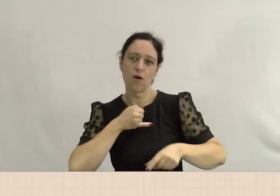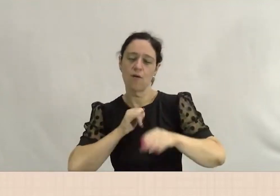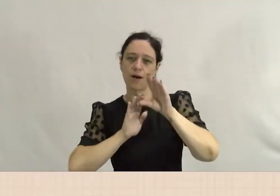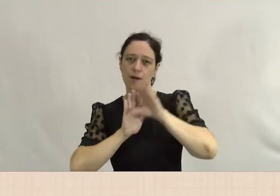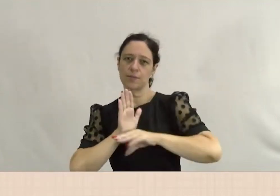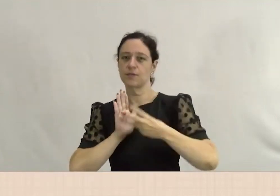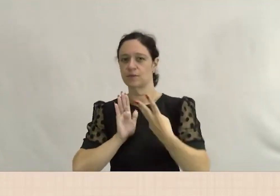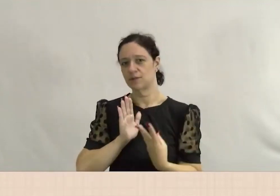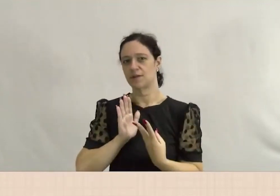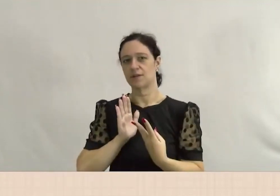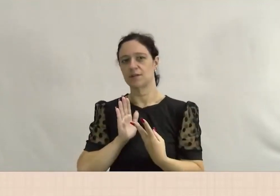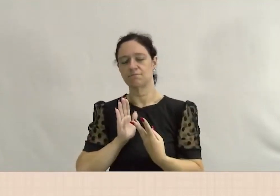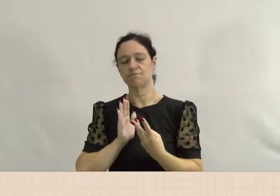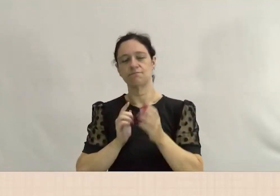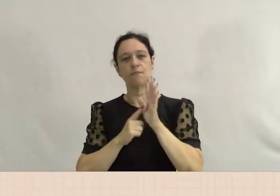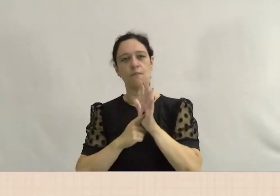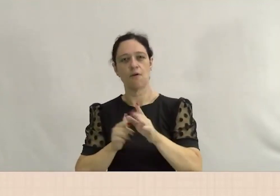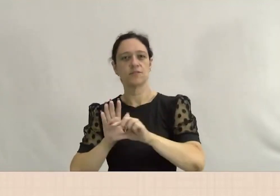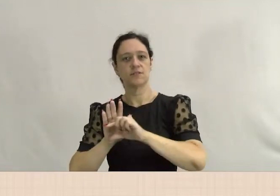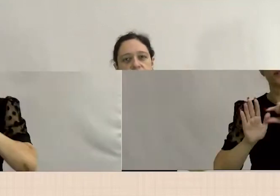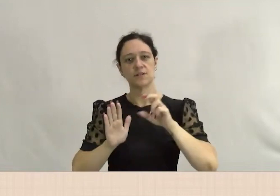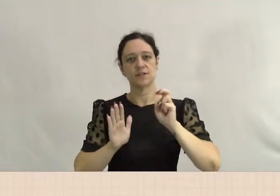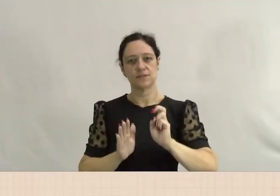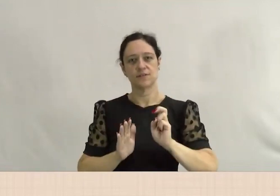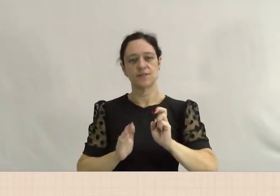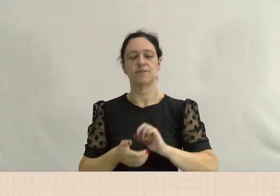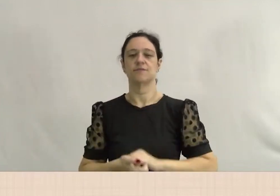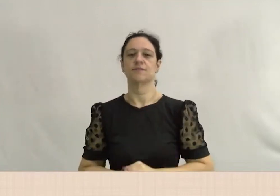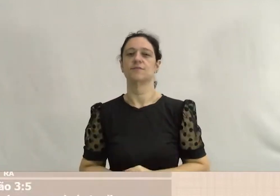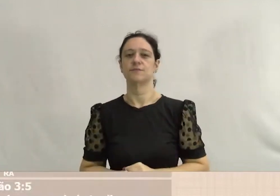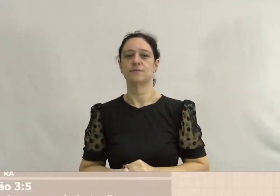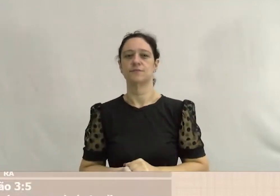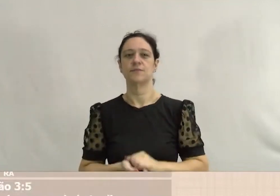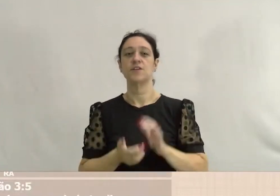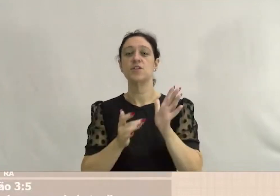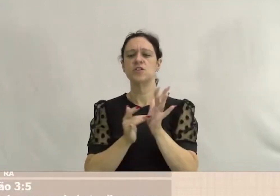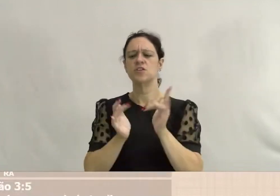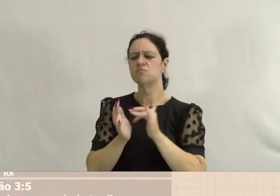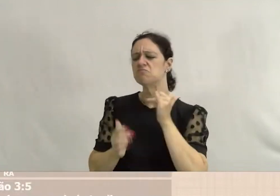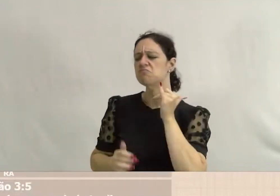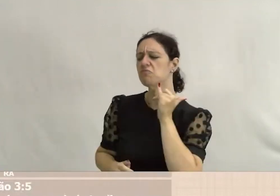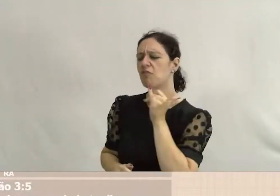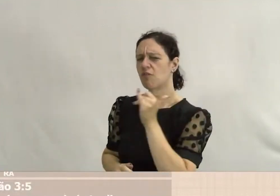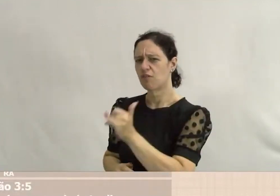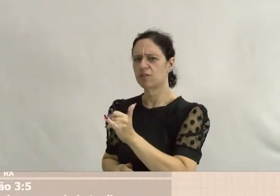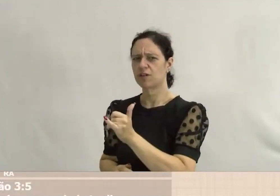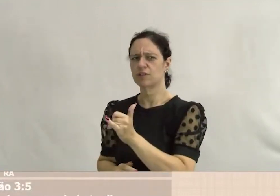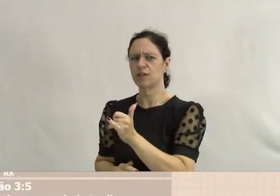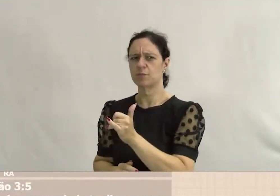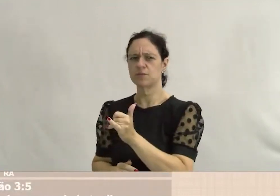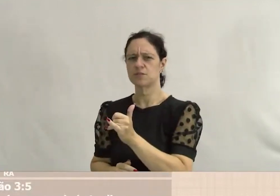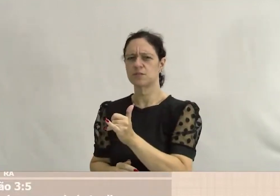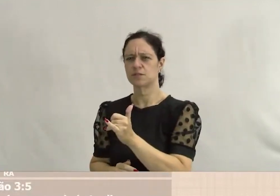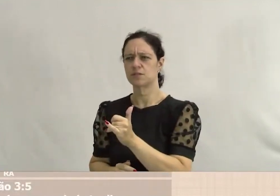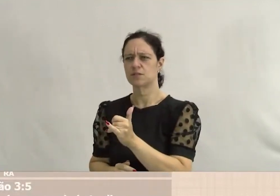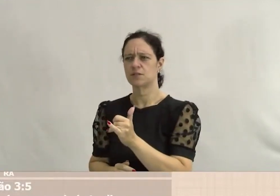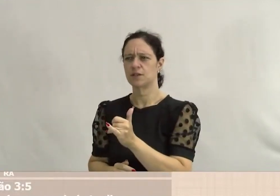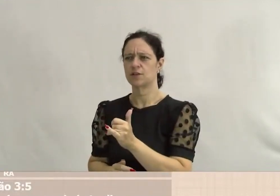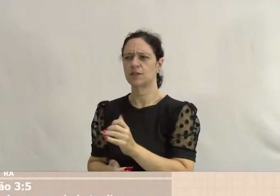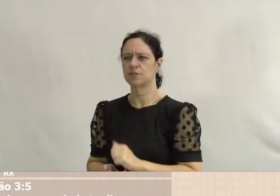João 3, versículo 5. Jesus disse para Nicodemos: